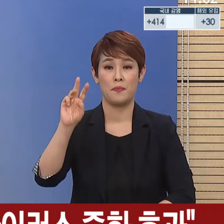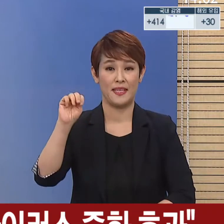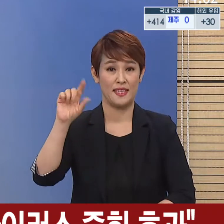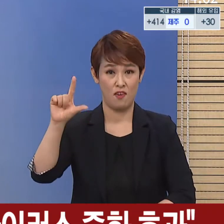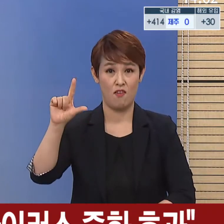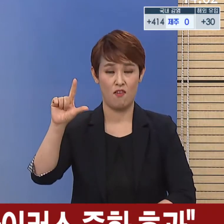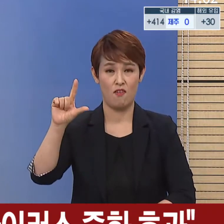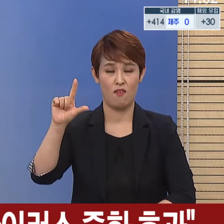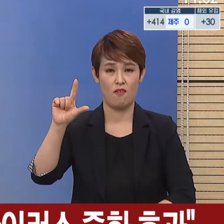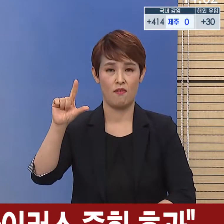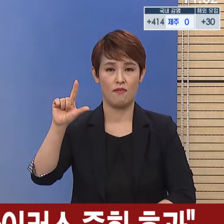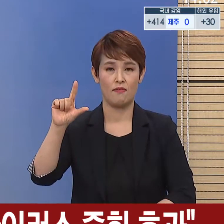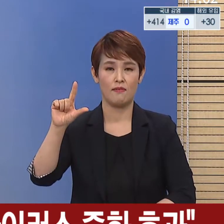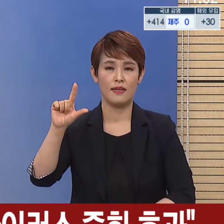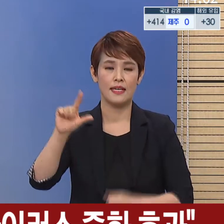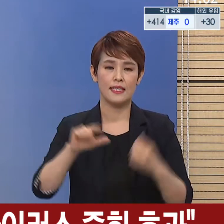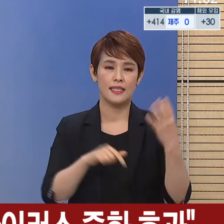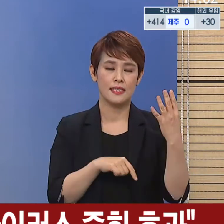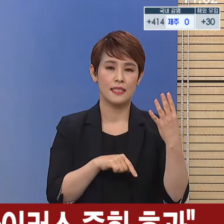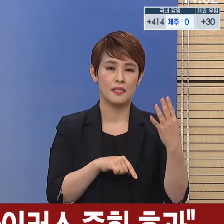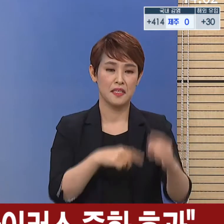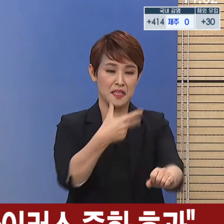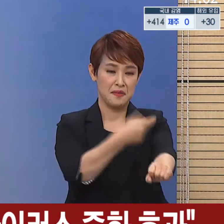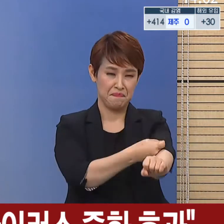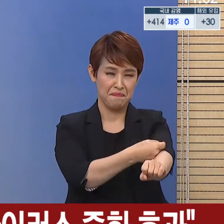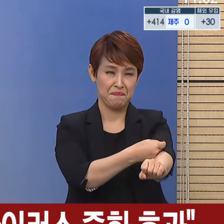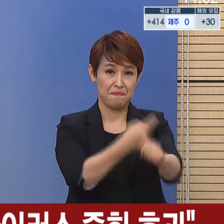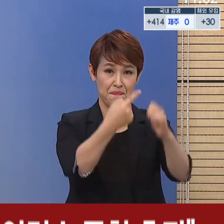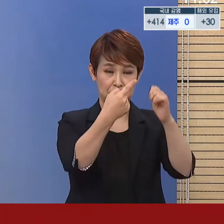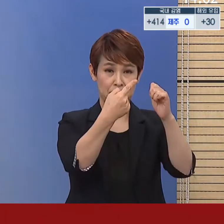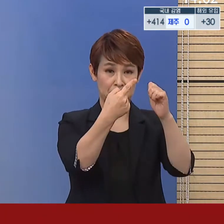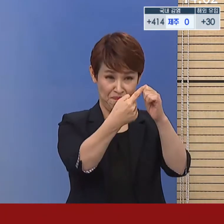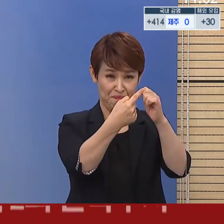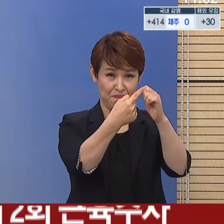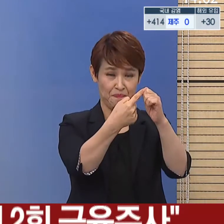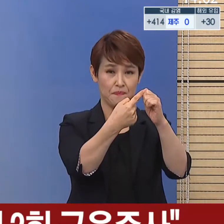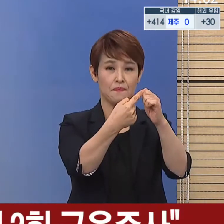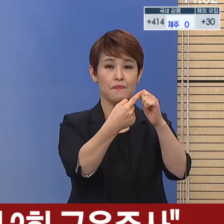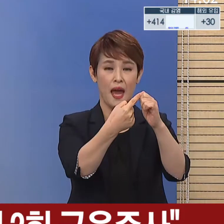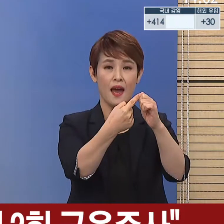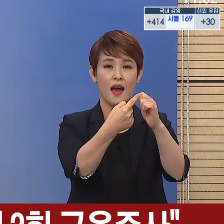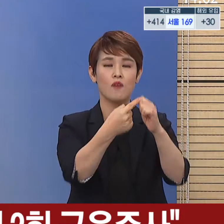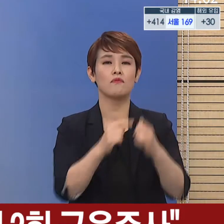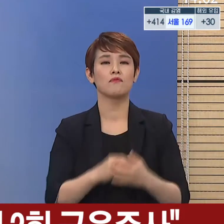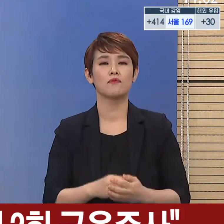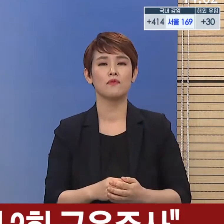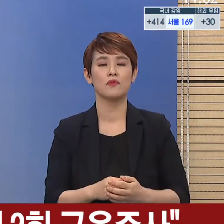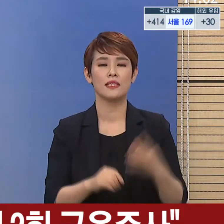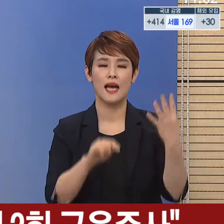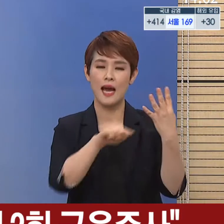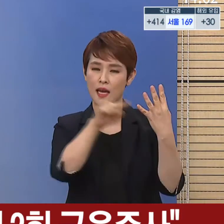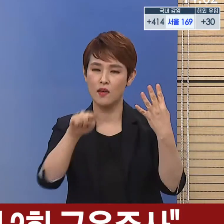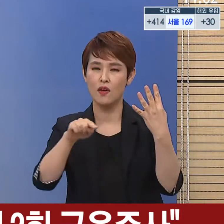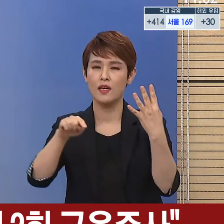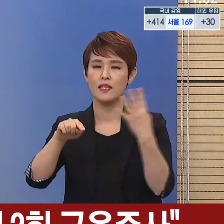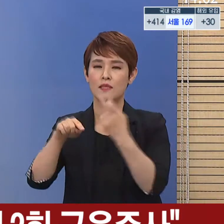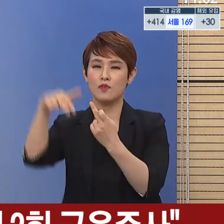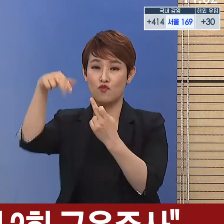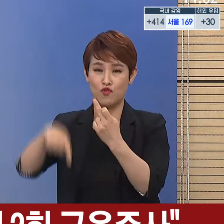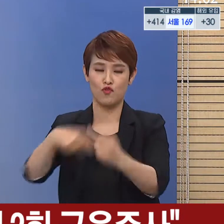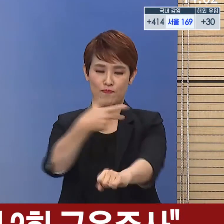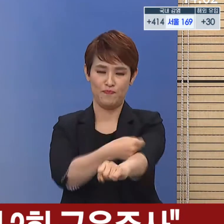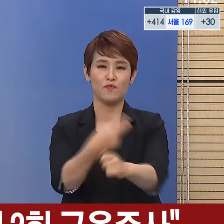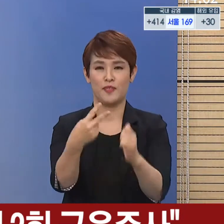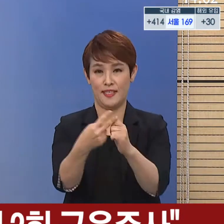0.5ml씩 4 내지 12주 기간 내에 2차례에 걸쳐 근육 주사하는 것입니다.